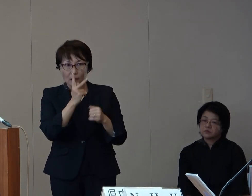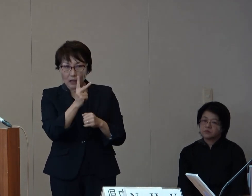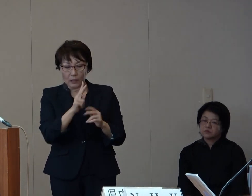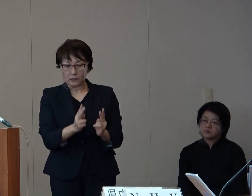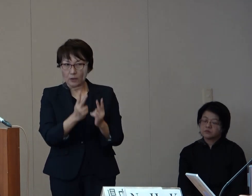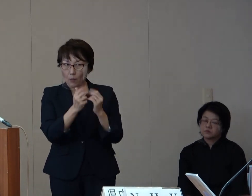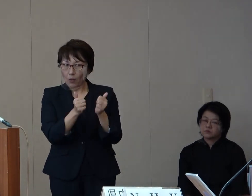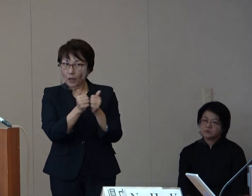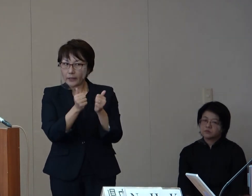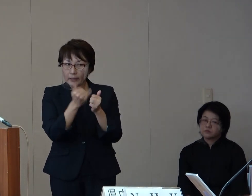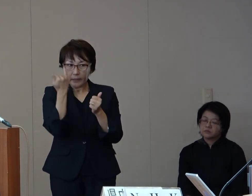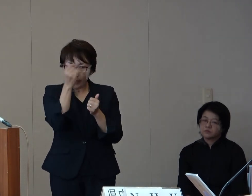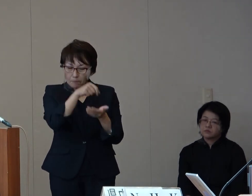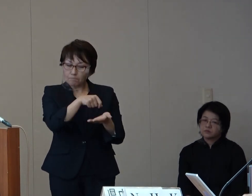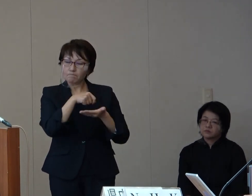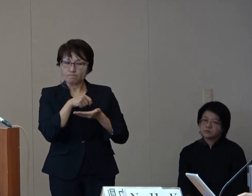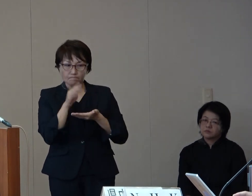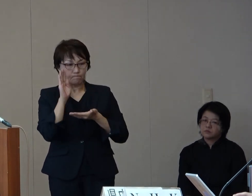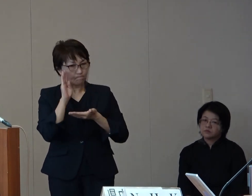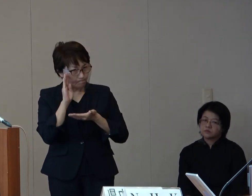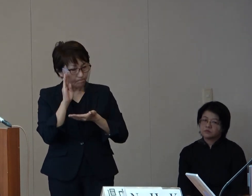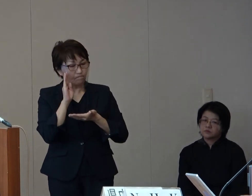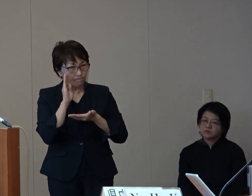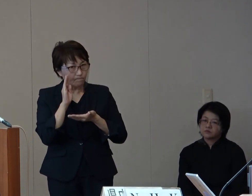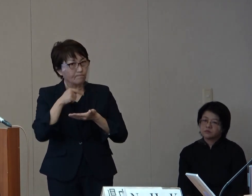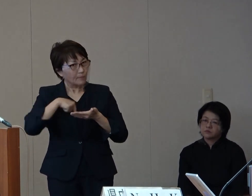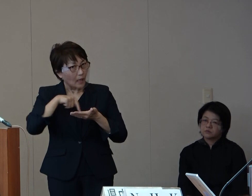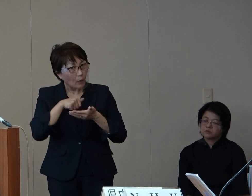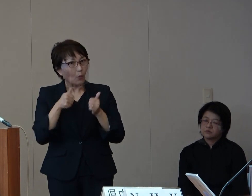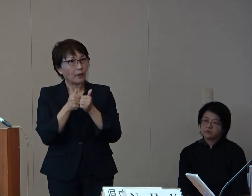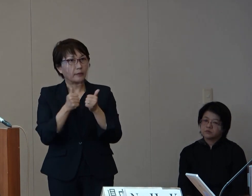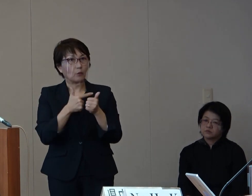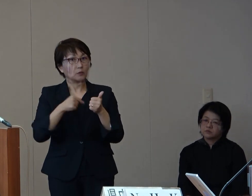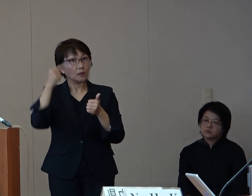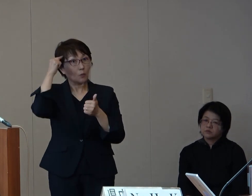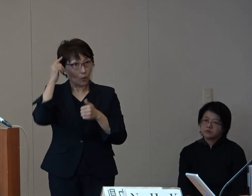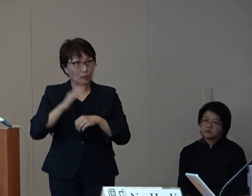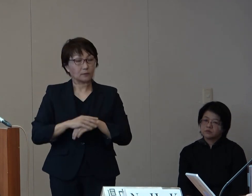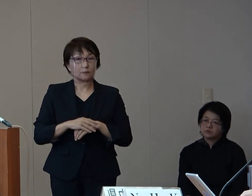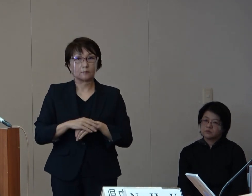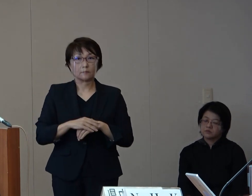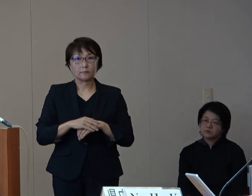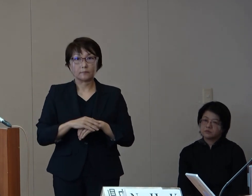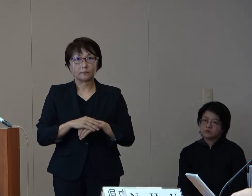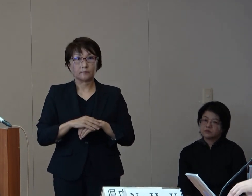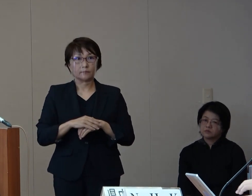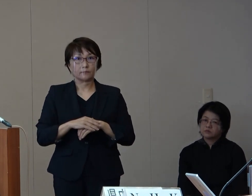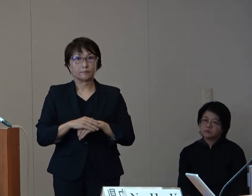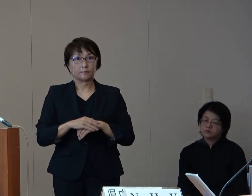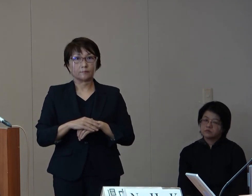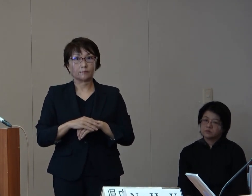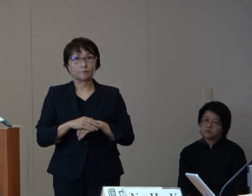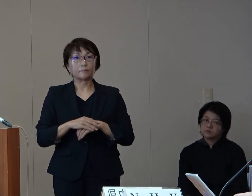の意見などを踏まえてエピックしていきたいと言うように